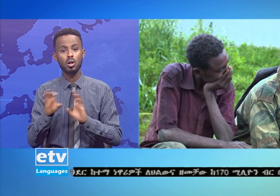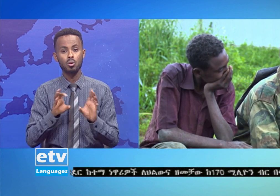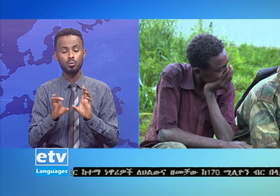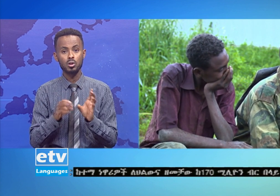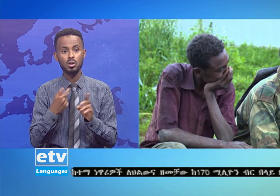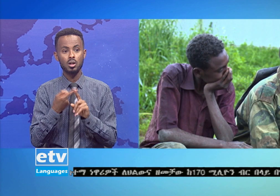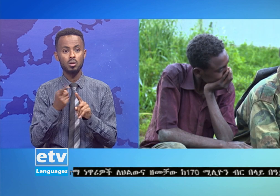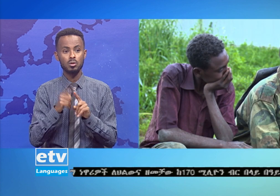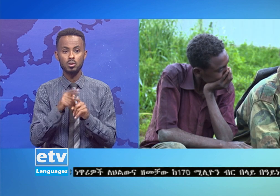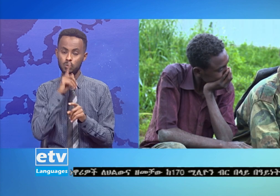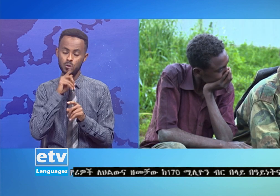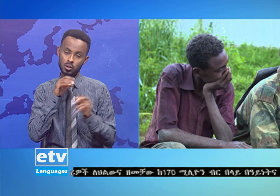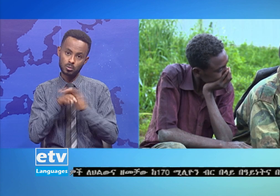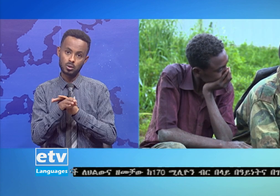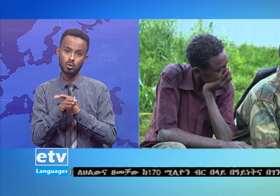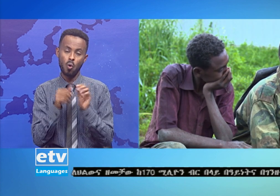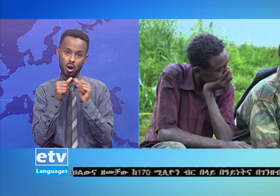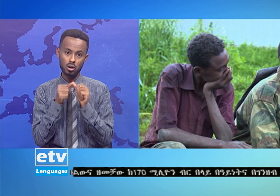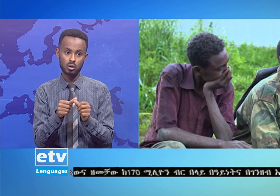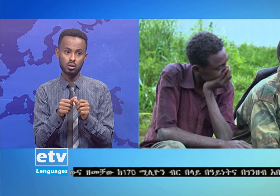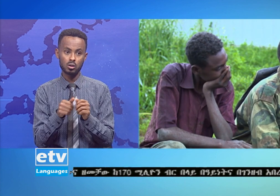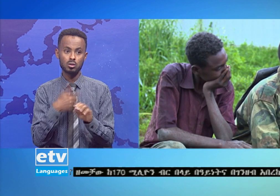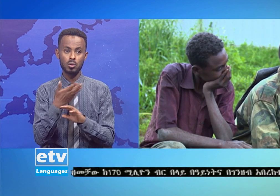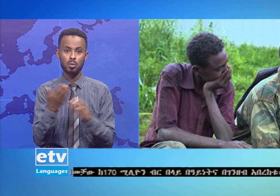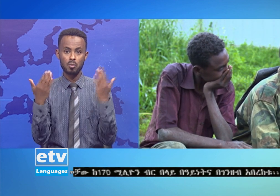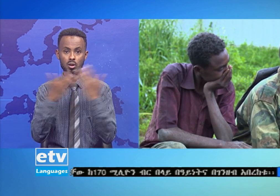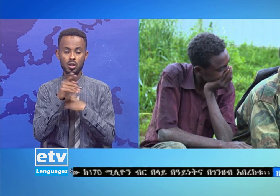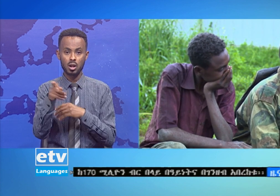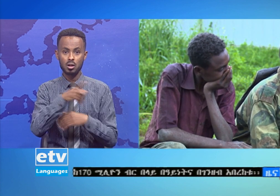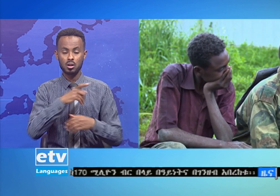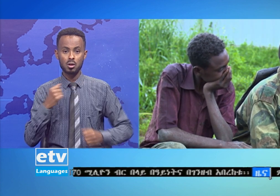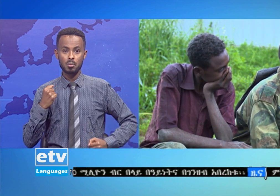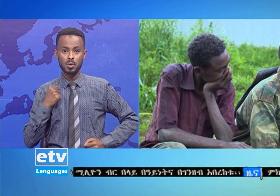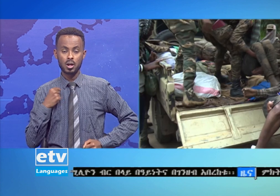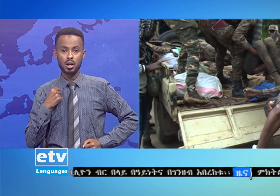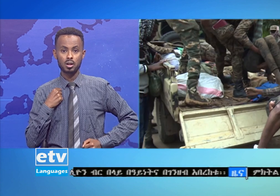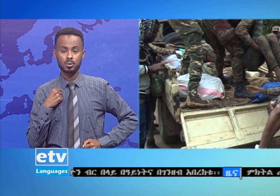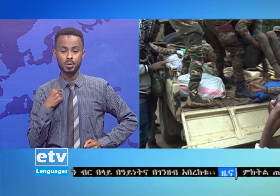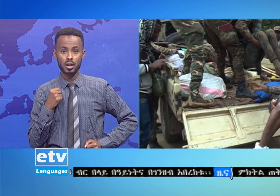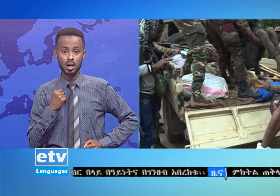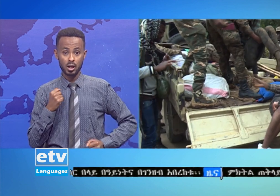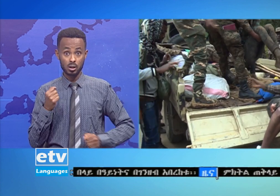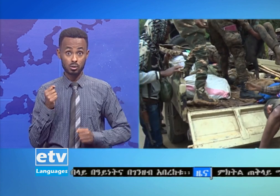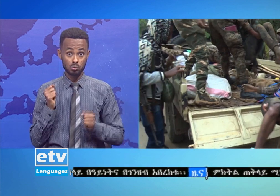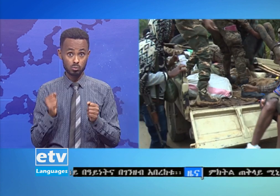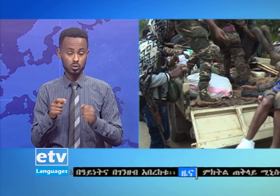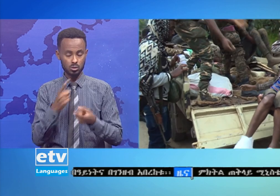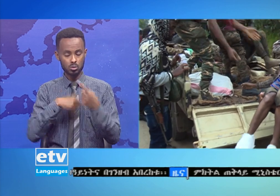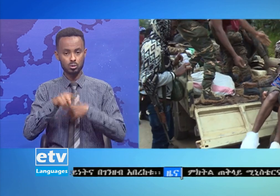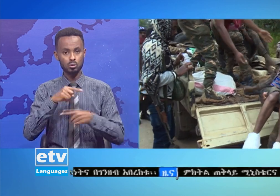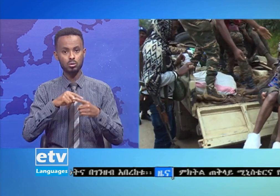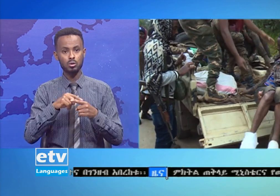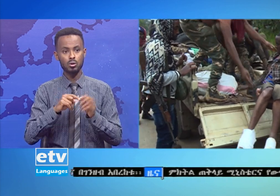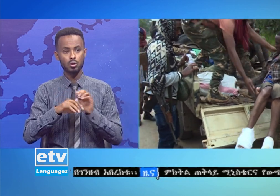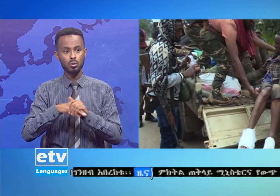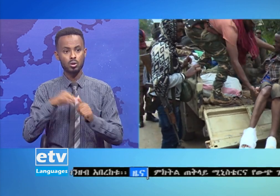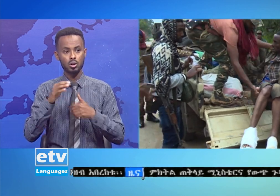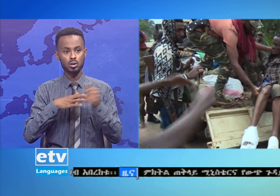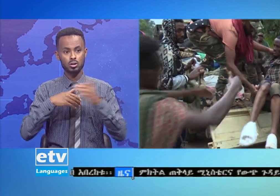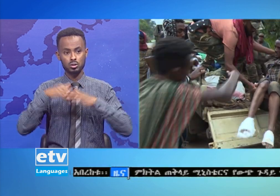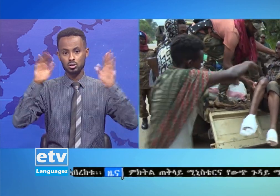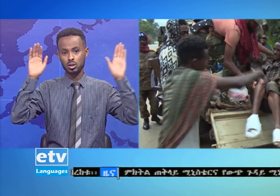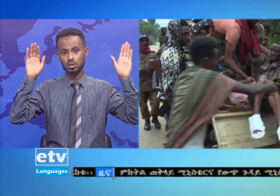ከዛ ገብተን ዝም አልን፣ እዛ ዋልን። ከዛ ማታ የእናንተ ሰራዊት የመከላከያ ሰራዊታችን ሲመጣ ወተን